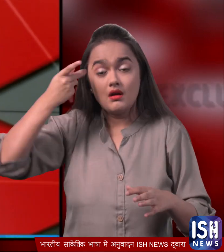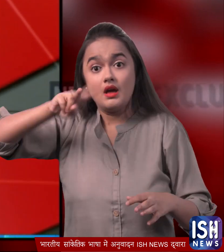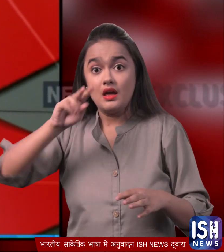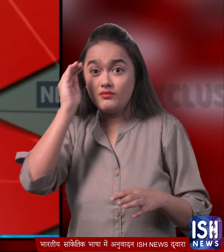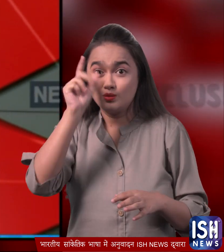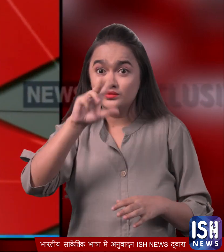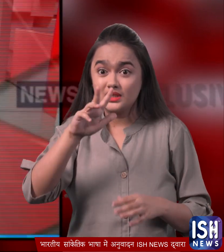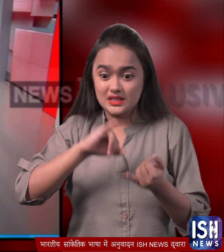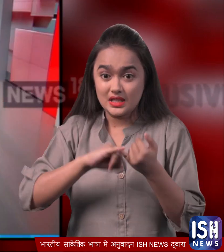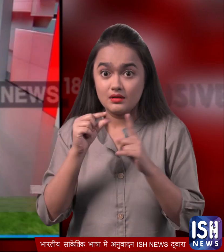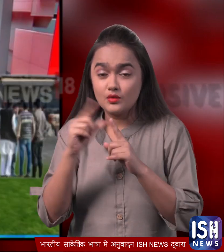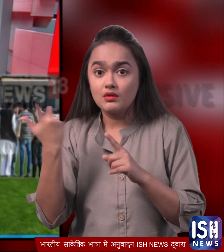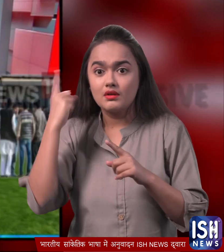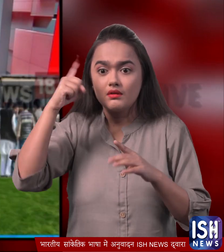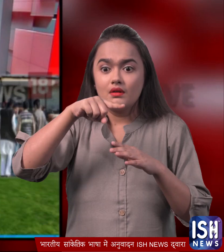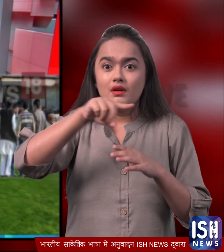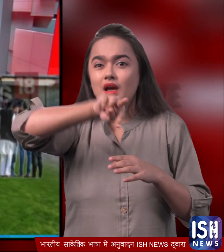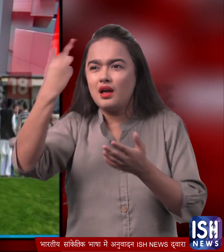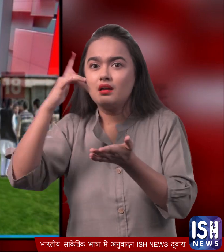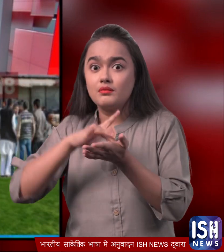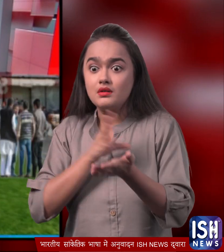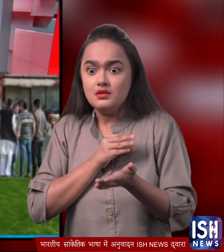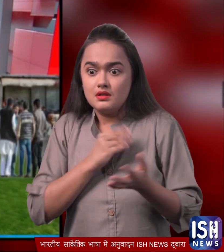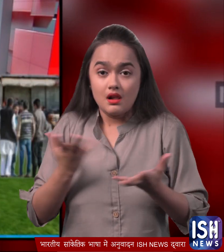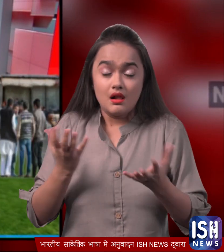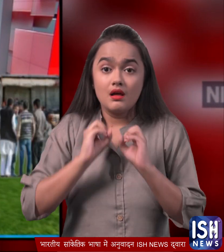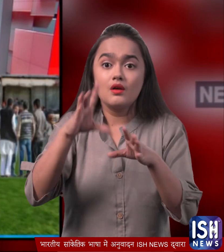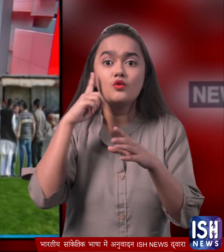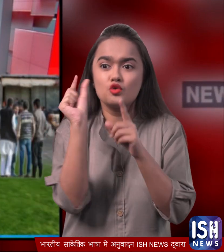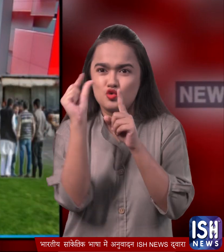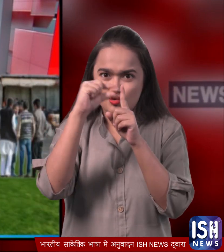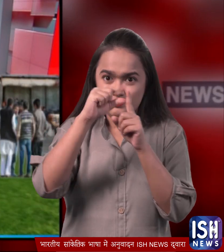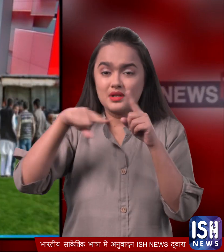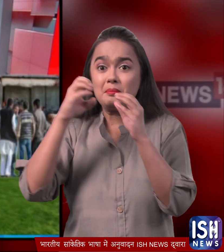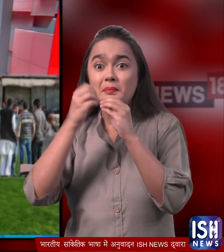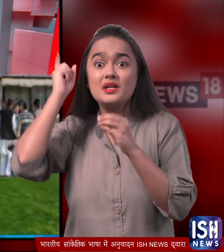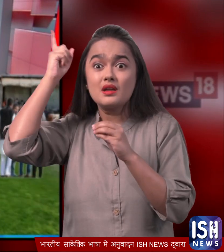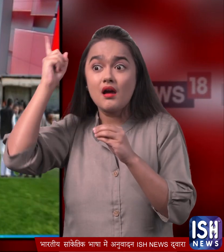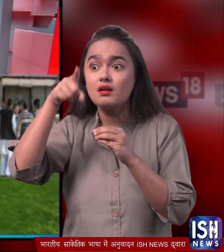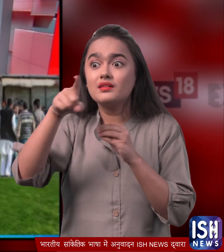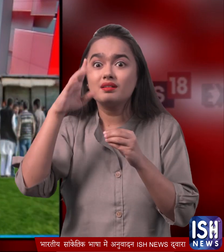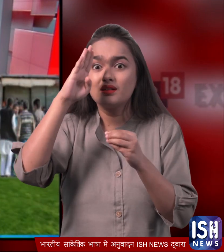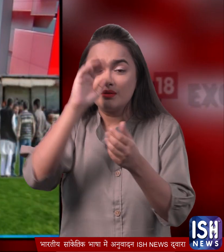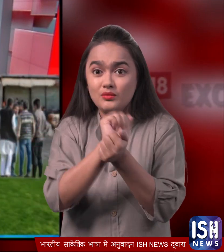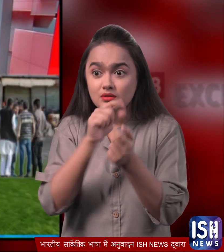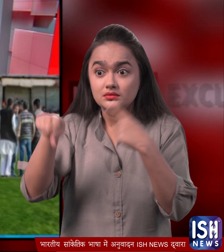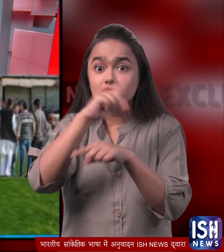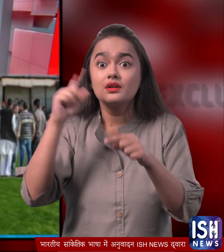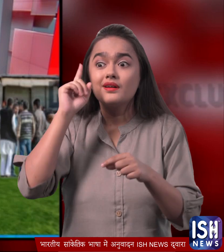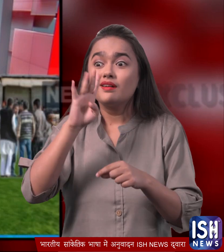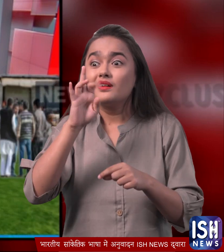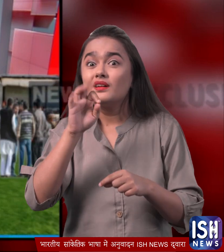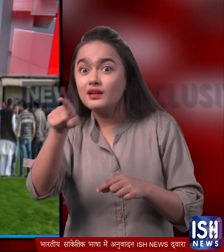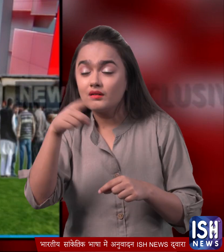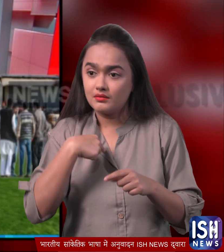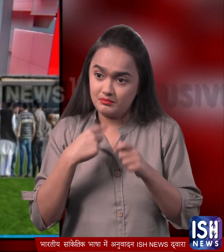के संदीप बोल की रिपोर्ट है कि घाटी में डर का माहौल पैदा करने के लिए आईएसआई ने उत्तर प्रदेश और बिहार के अपराधियों को सुपारी किलर के